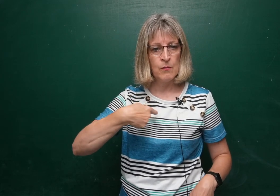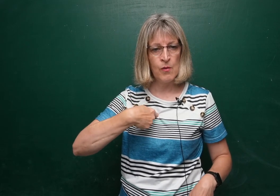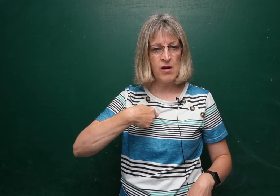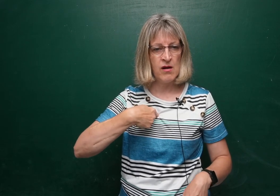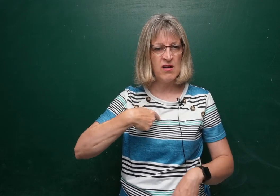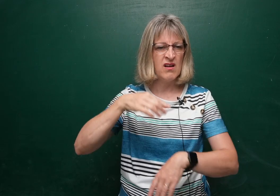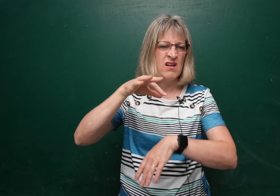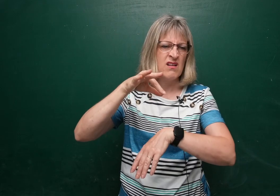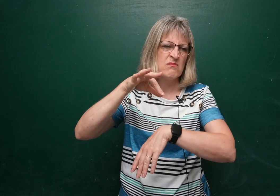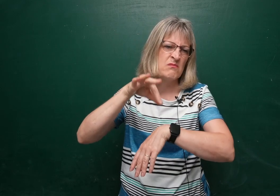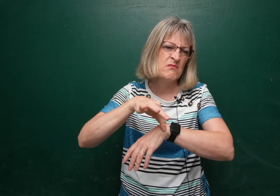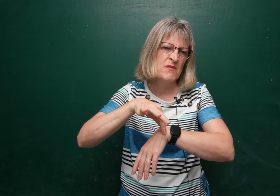moi.